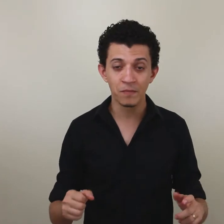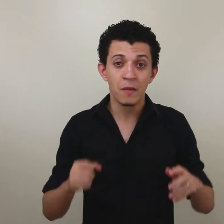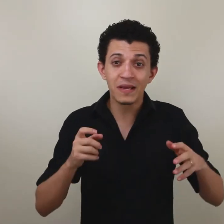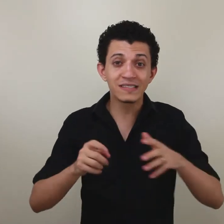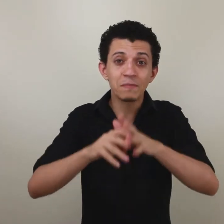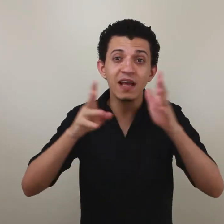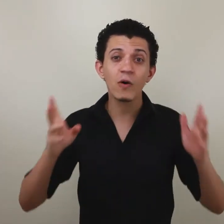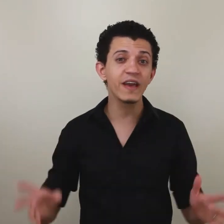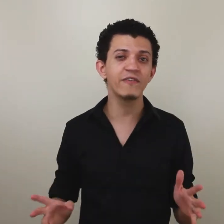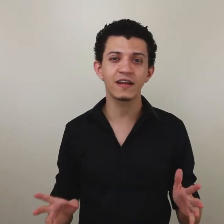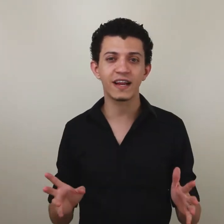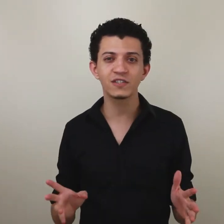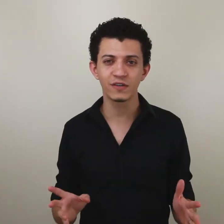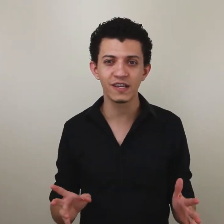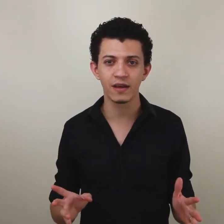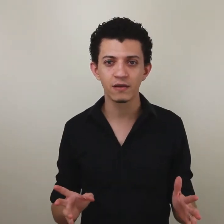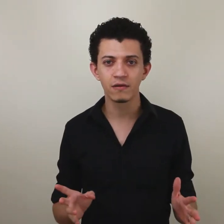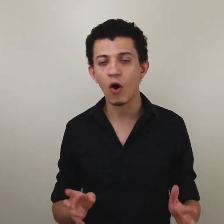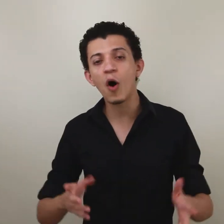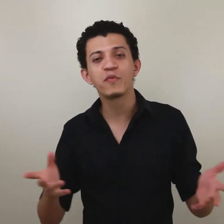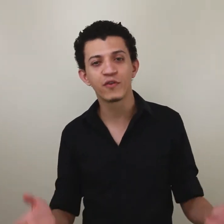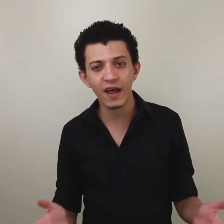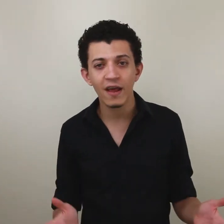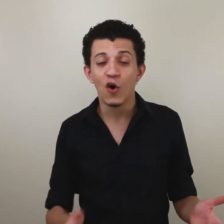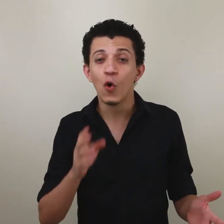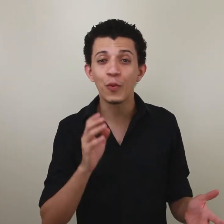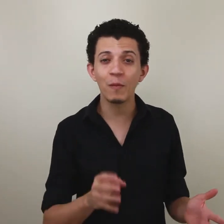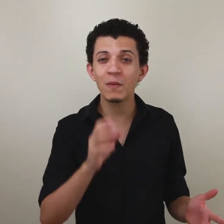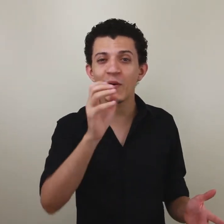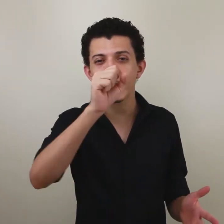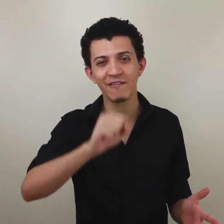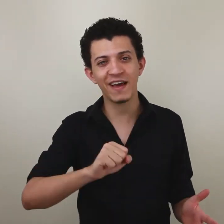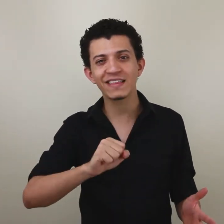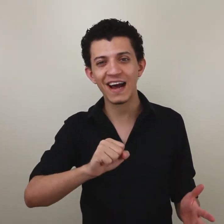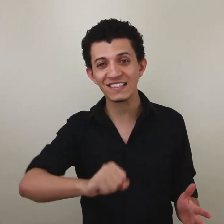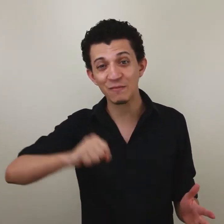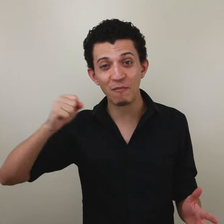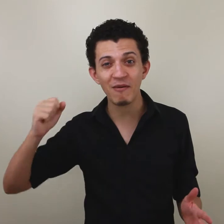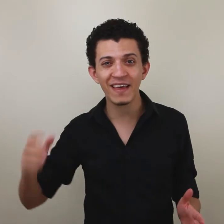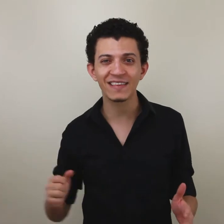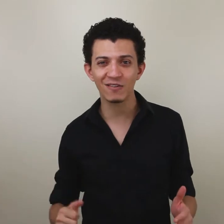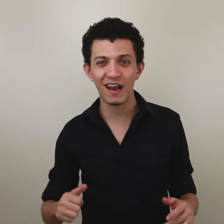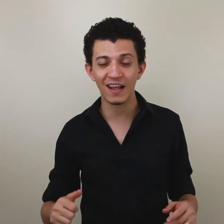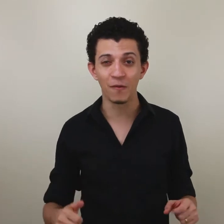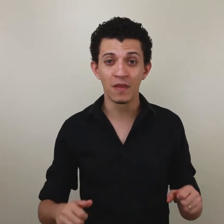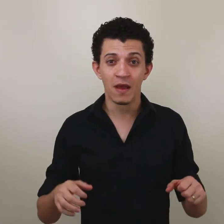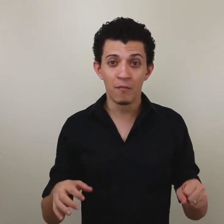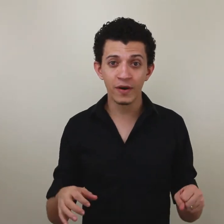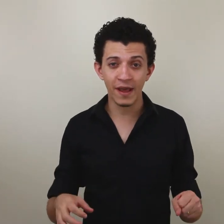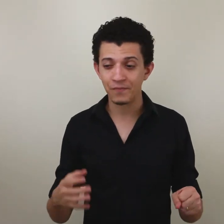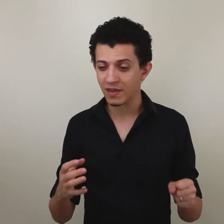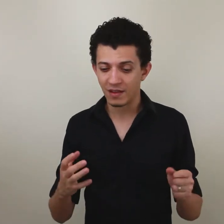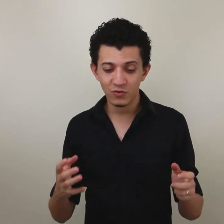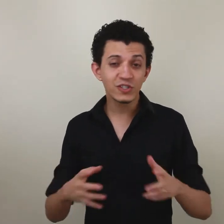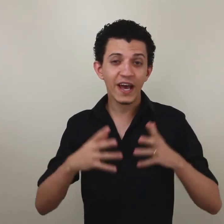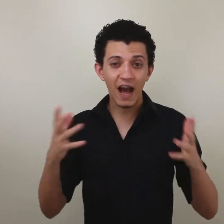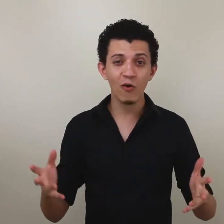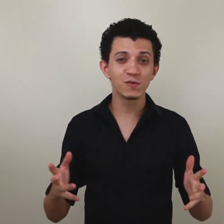que sempre tem alguém atrás de você o problema não é quem vem atrás problemas tentado lado porque no geral os